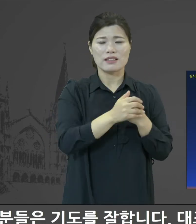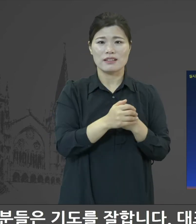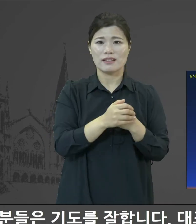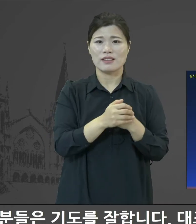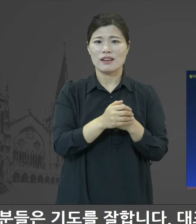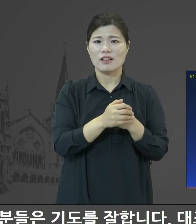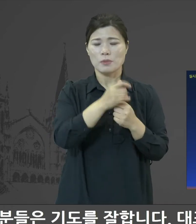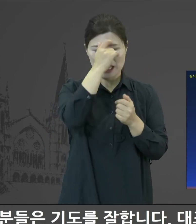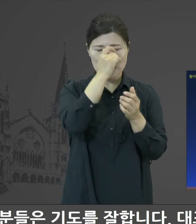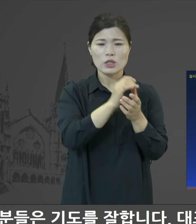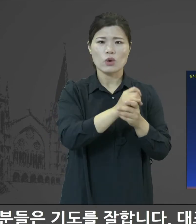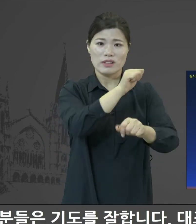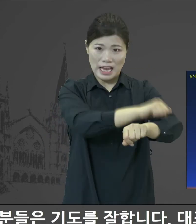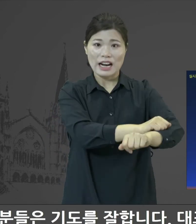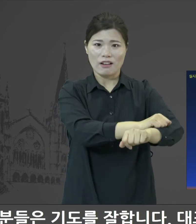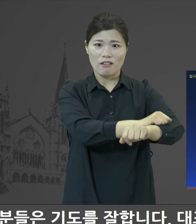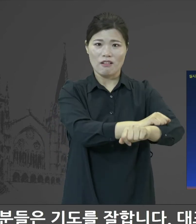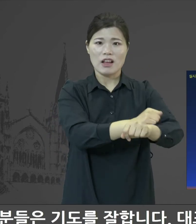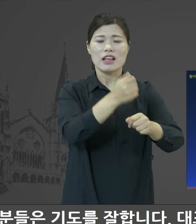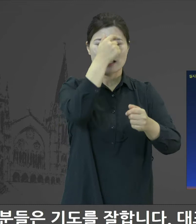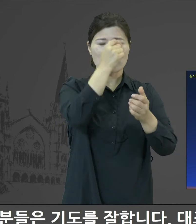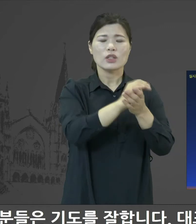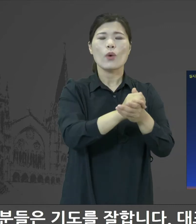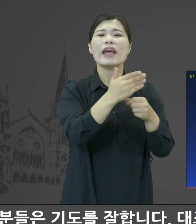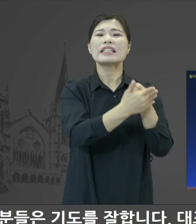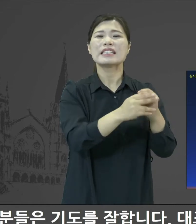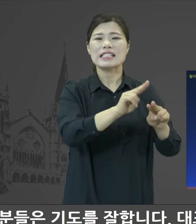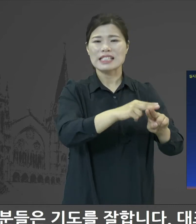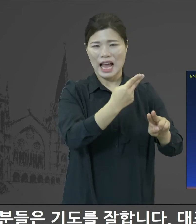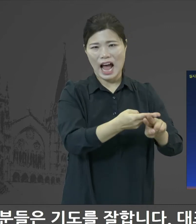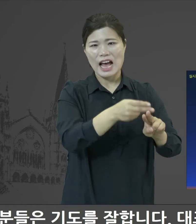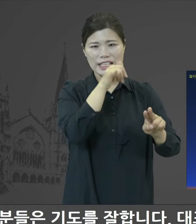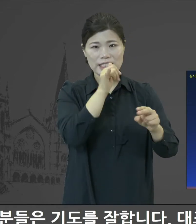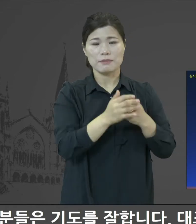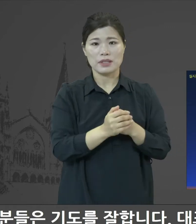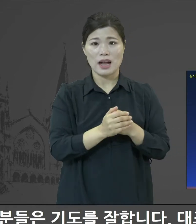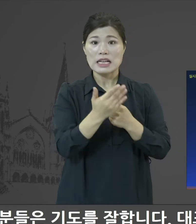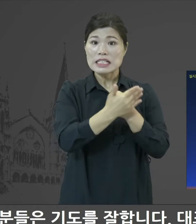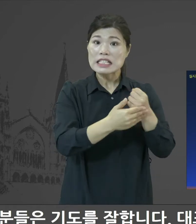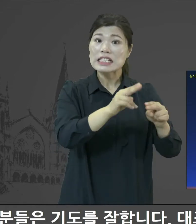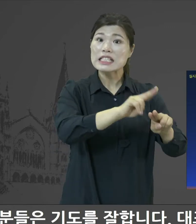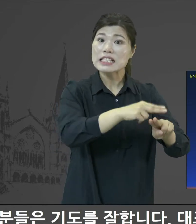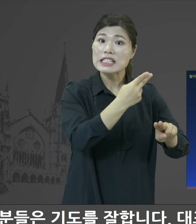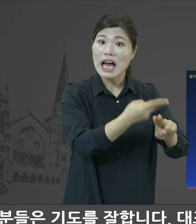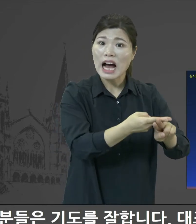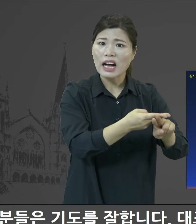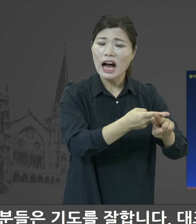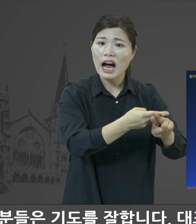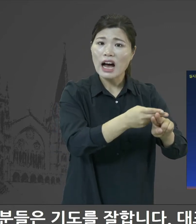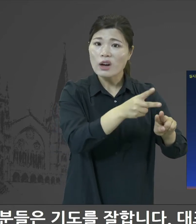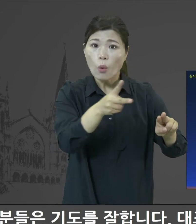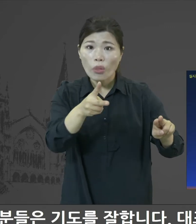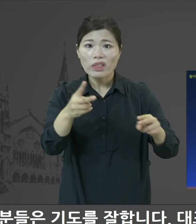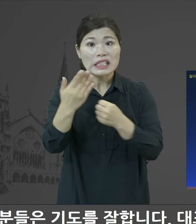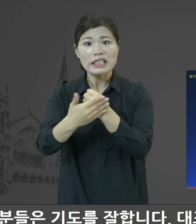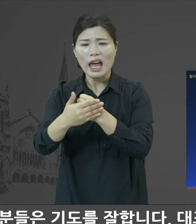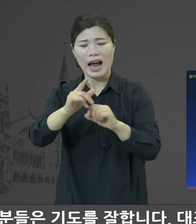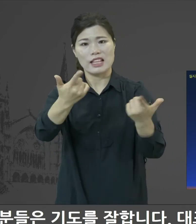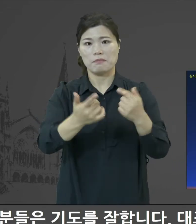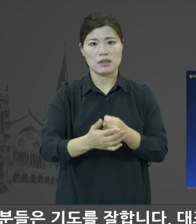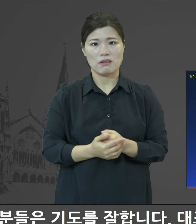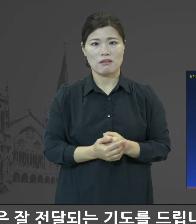같은 기도를 드립니다. 이건 기도의 은사입니다. 여러분, 은사가 있다고 은혜가 있는 것은 아닙니다.